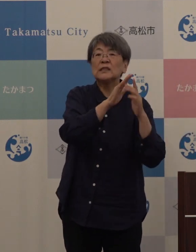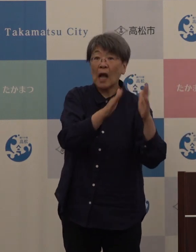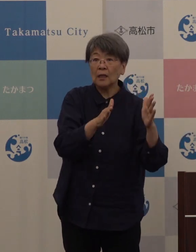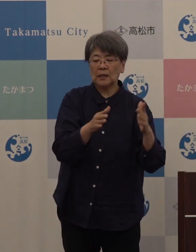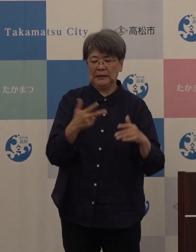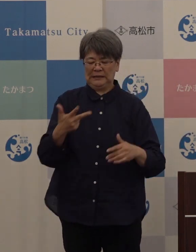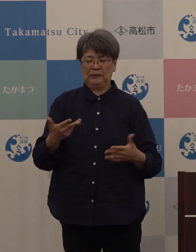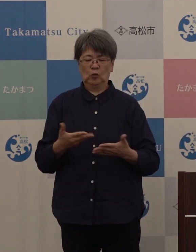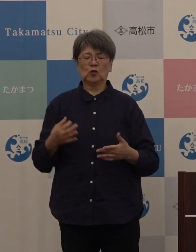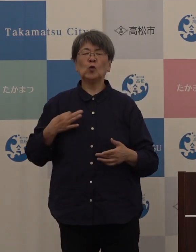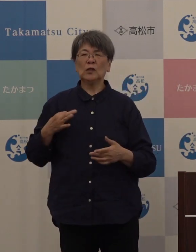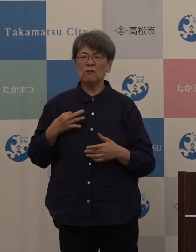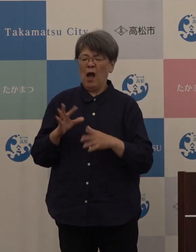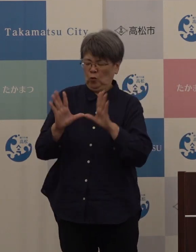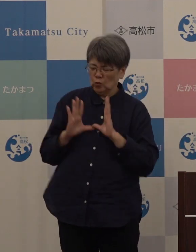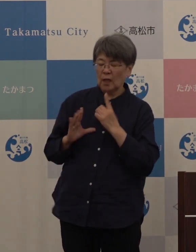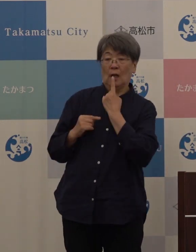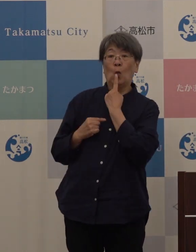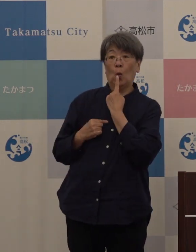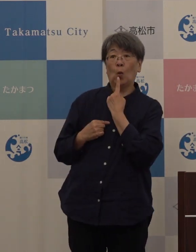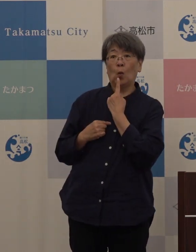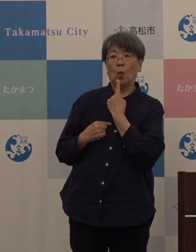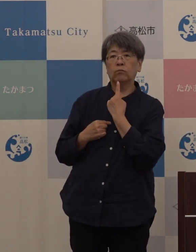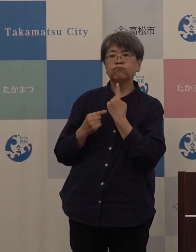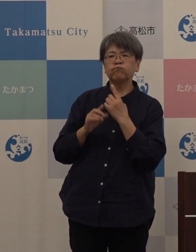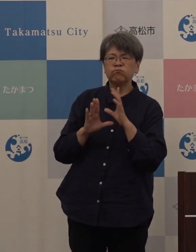員は受けた方でございますので、